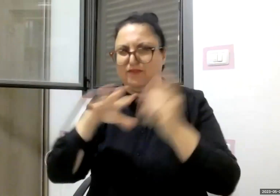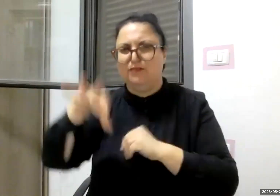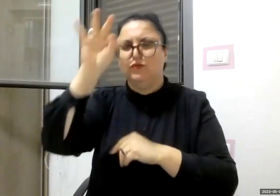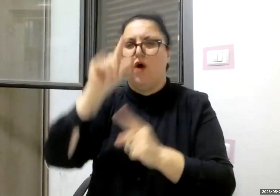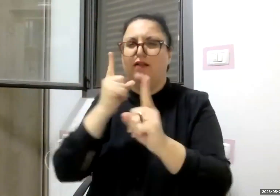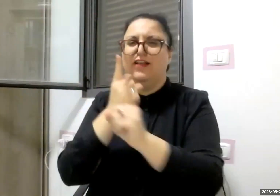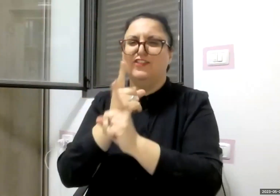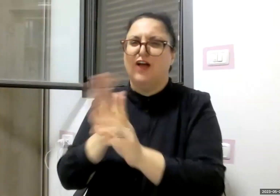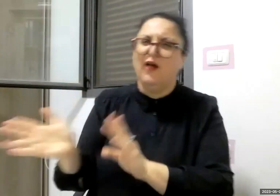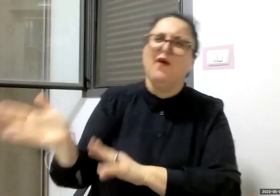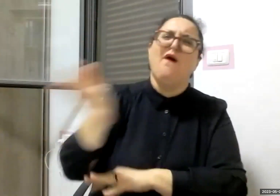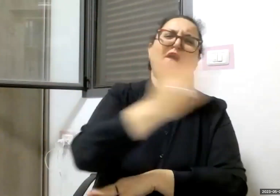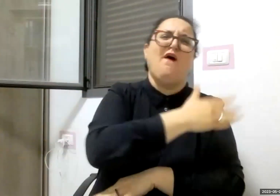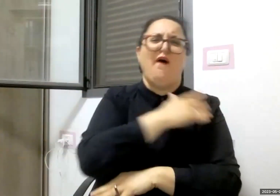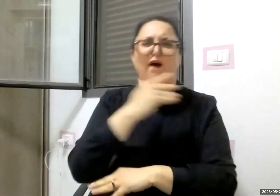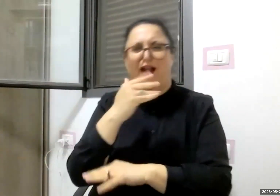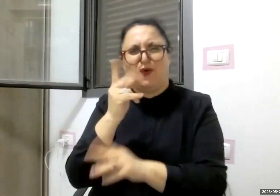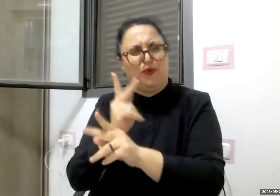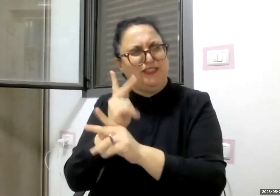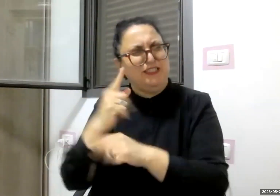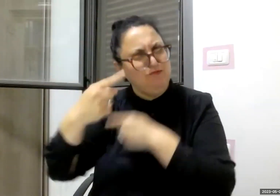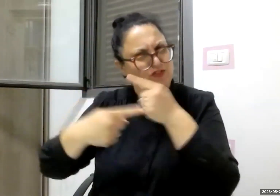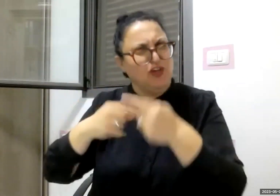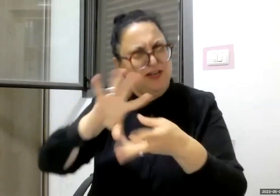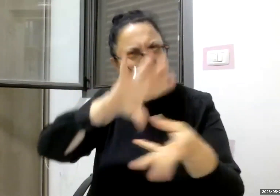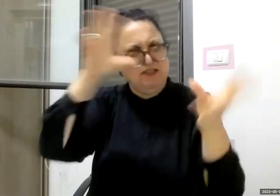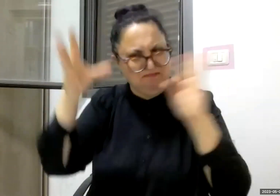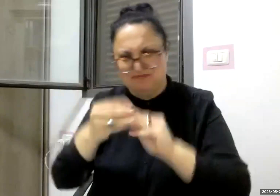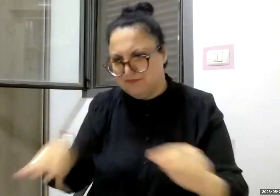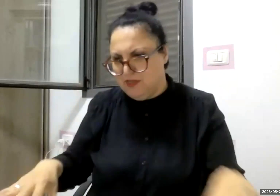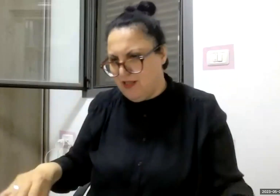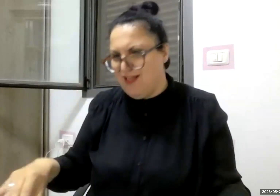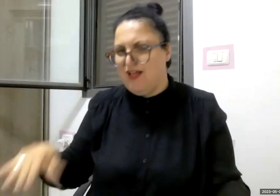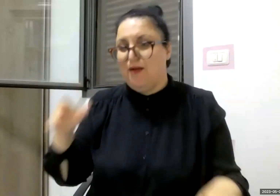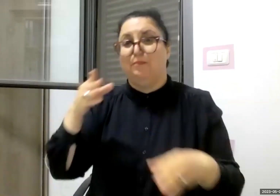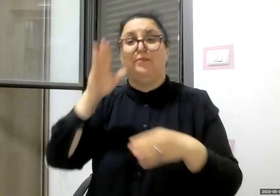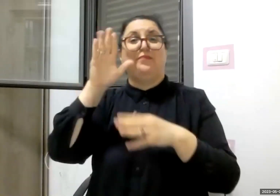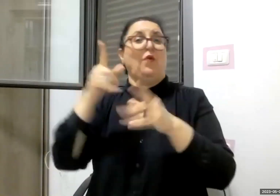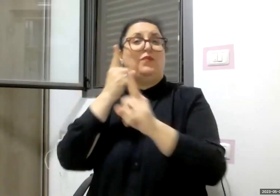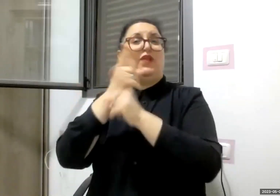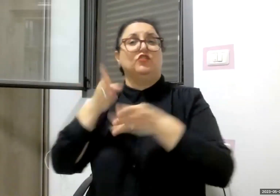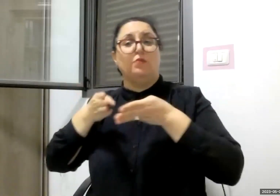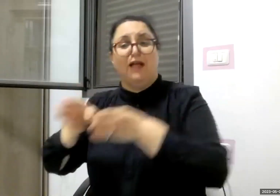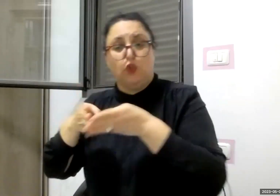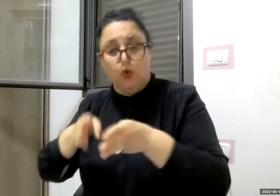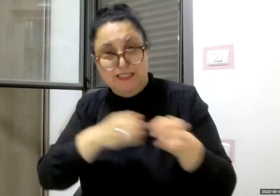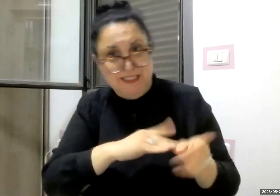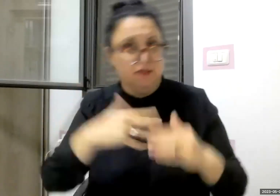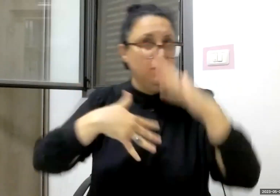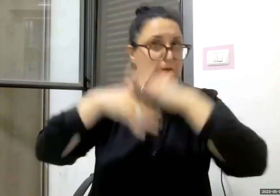רחב ומורכב היה, למצוא הנגשה, לאורך כל הקורסים במהלך השנים. זה לא מונגשות